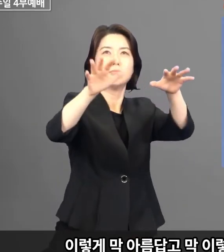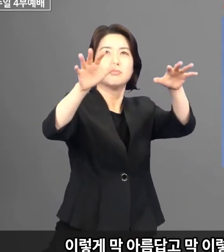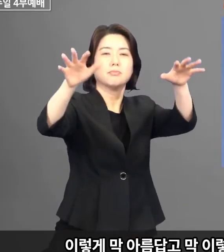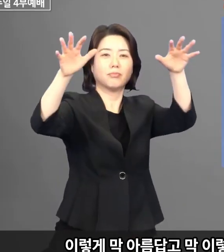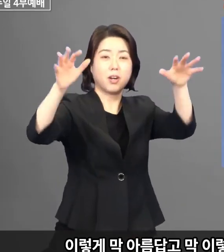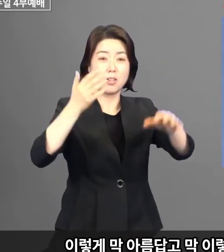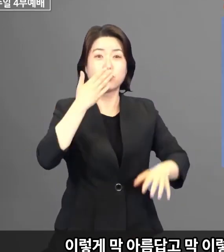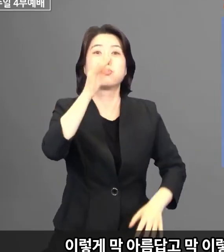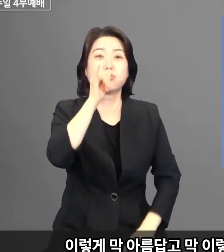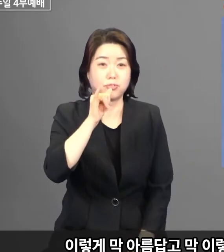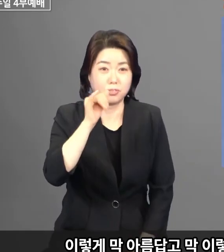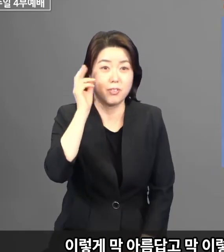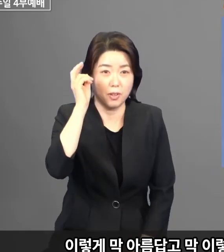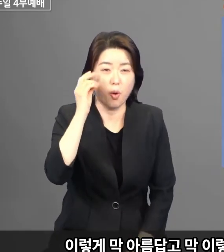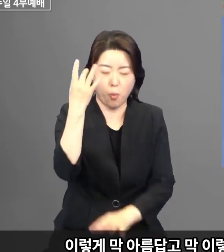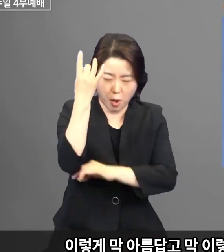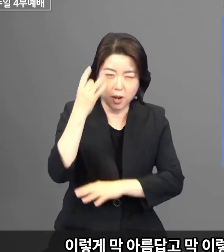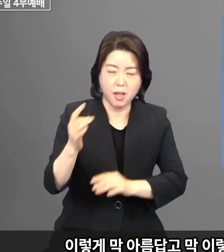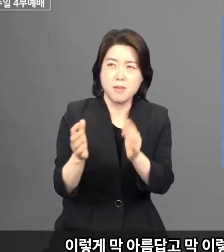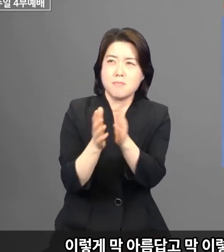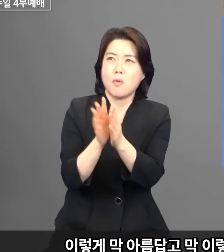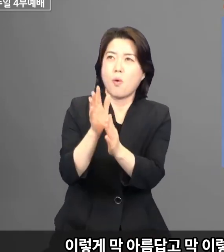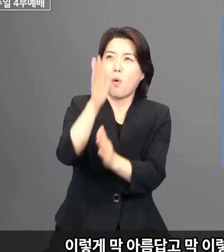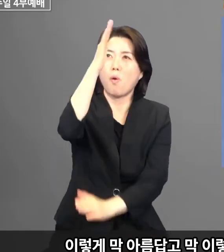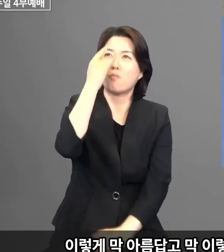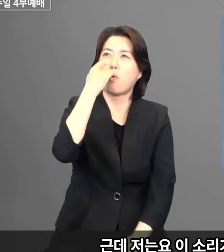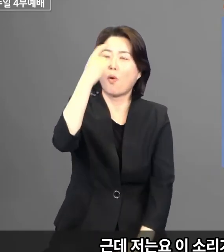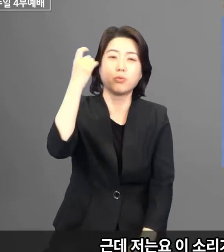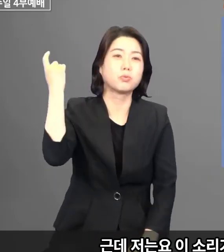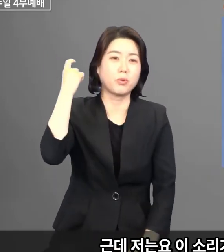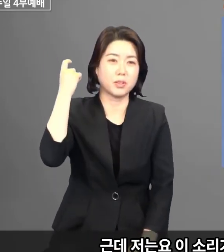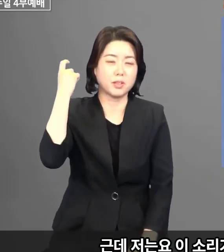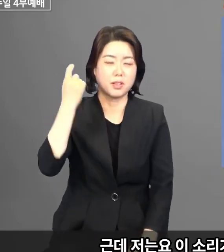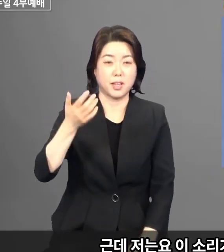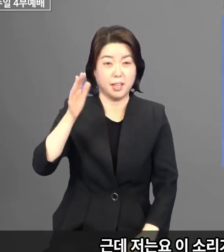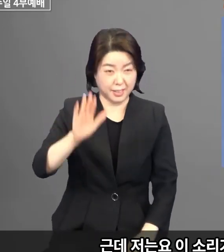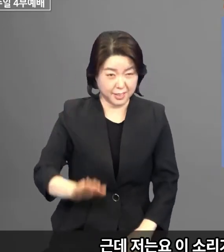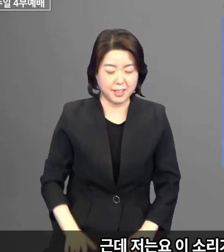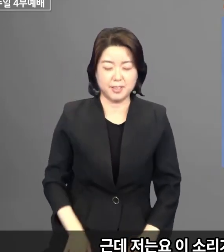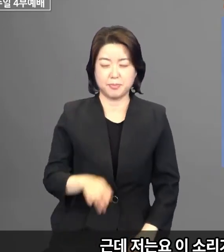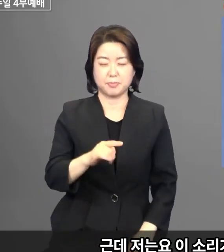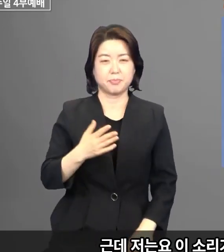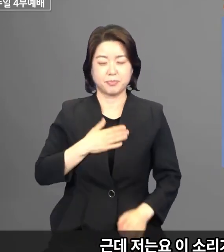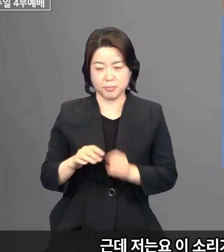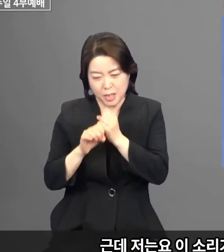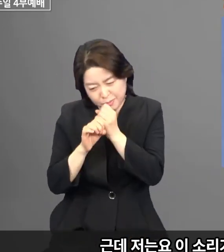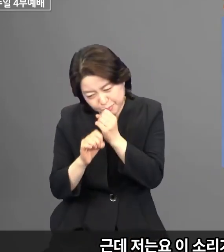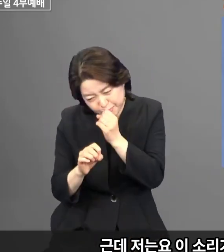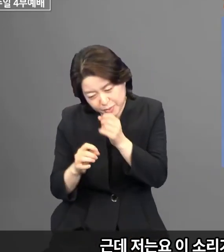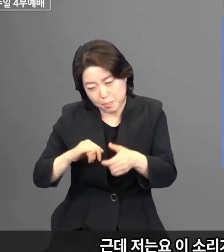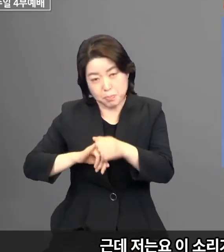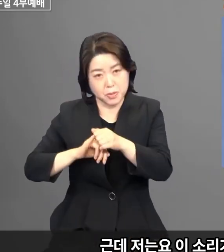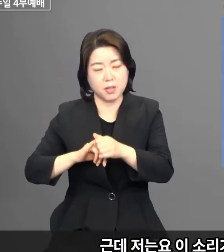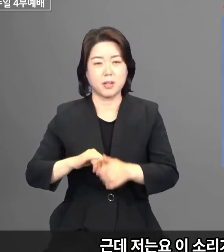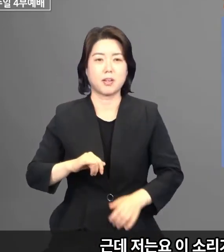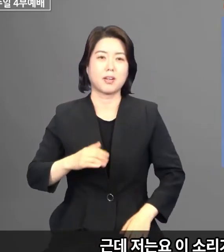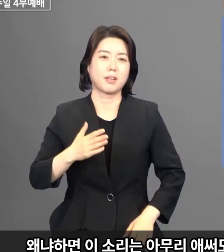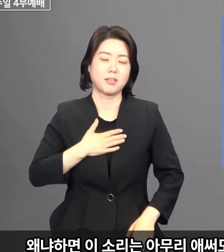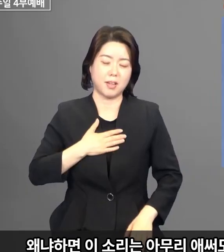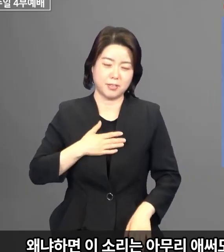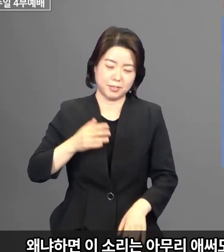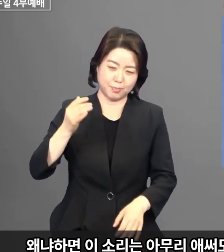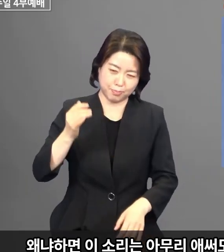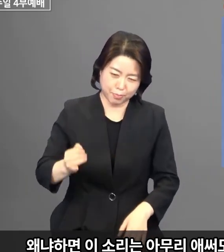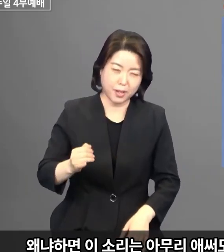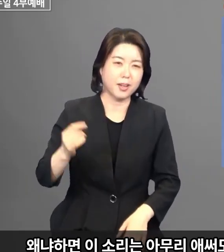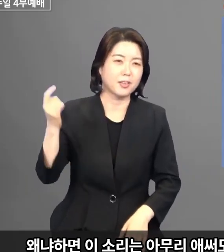이렇게 막 찬란한 소리가 나나? 근데 저는요, 이 소리가 참 좋고 정겹습니다.